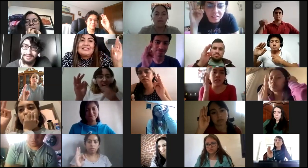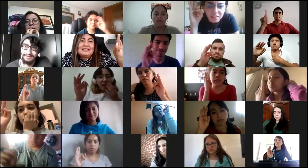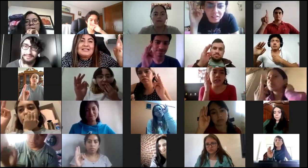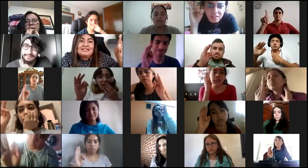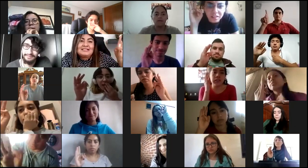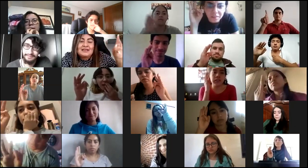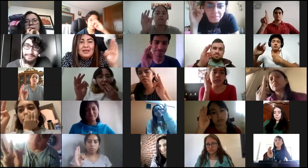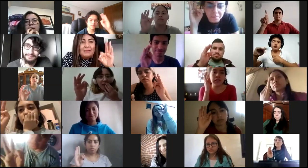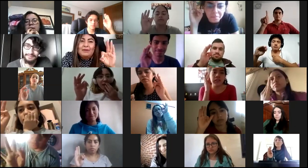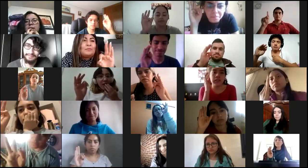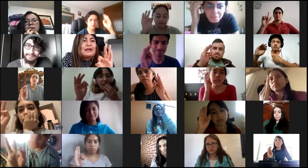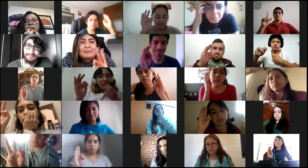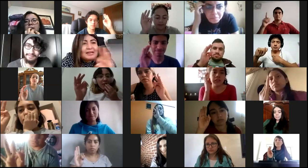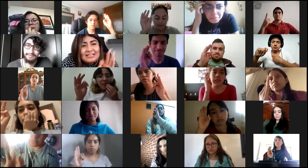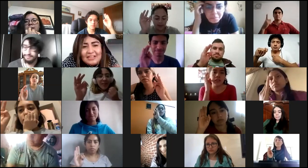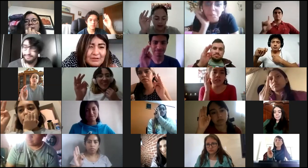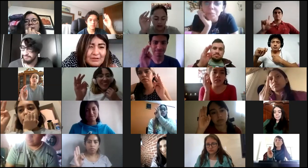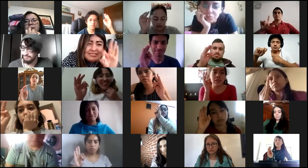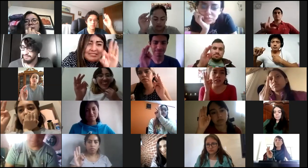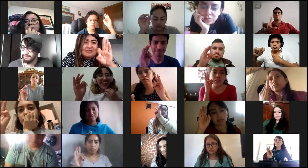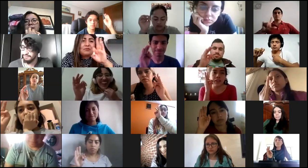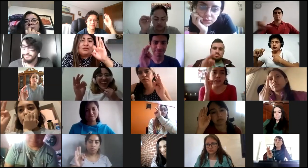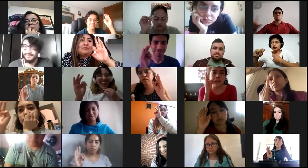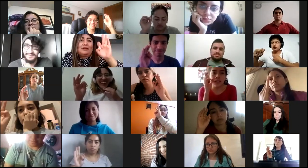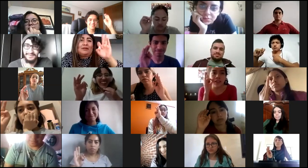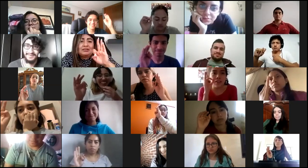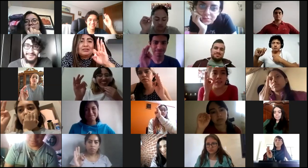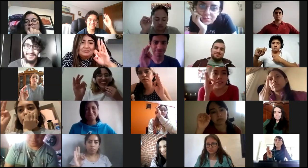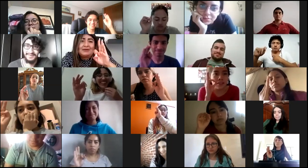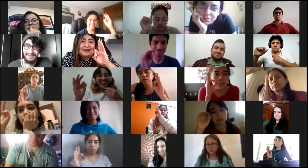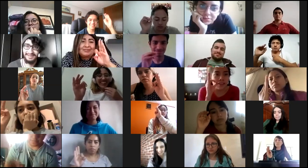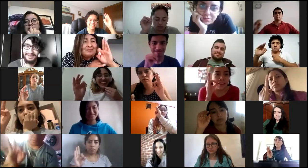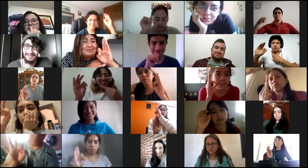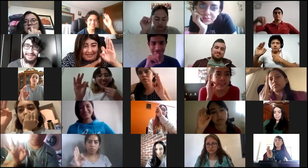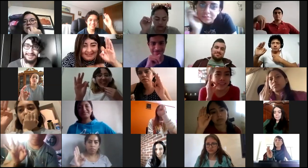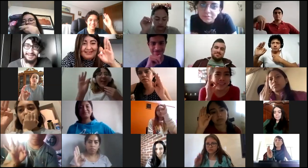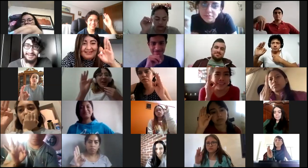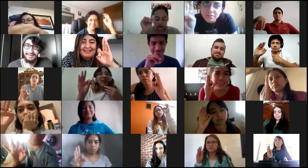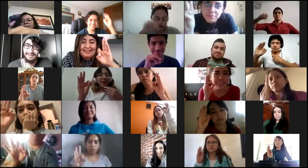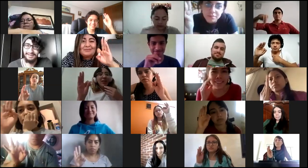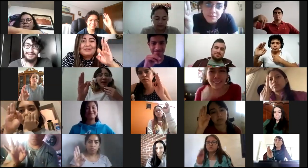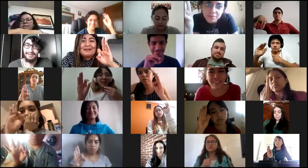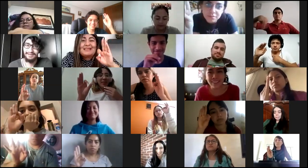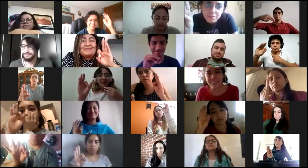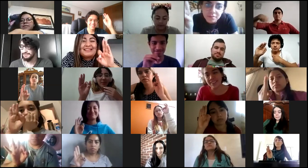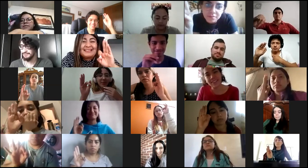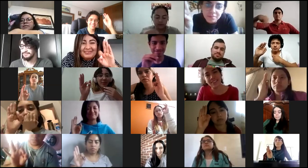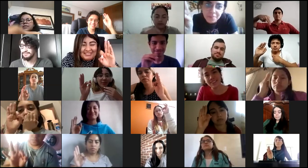atrás. Pero para que se las diga yo más fácil, es como lo de perfecto, para que no se me pierdan. Ok, ok. Estamos apenas aprendiendo, ¿sí? Ok,